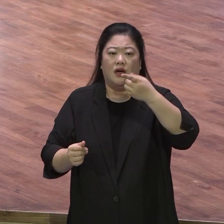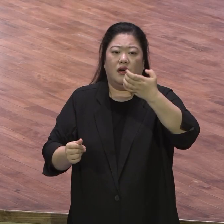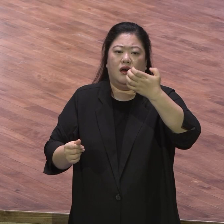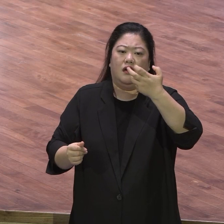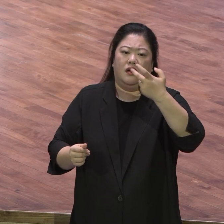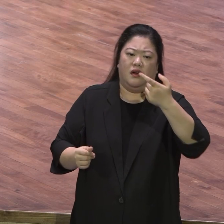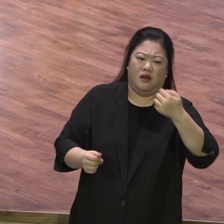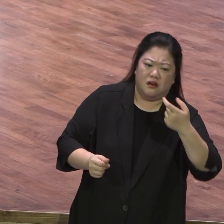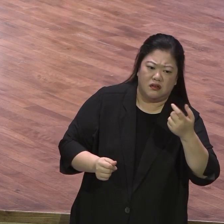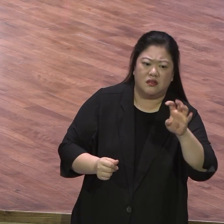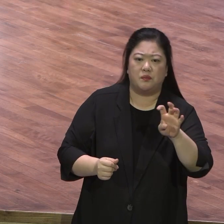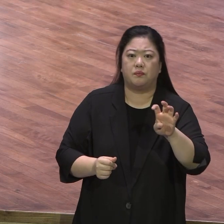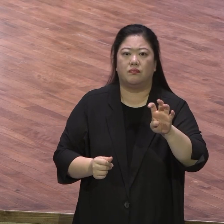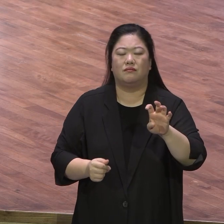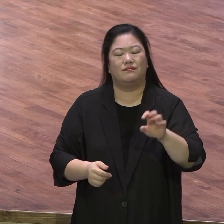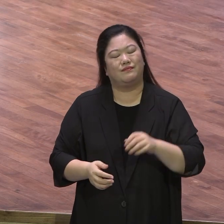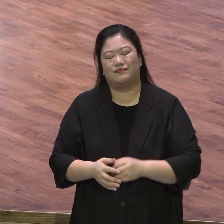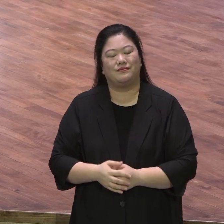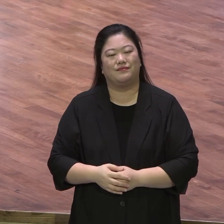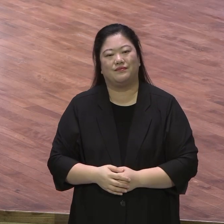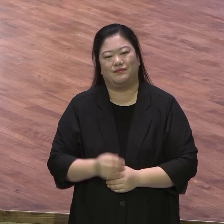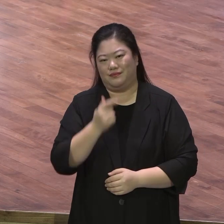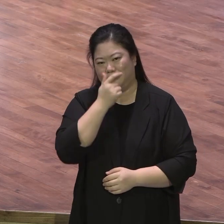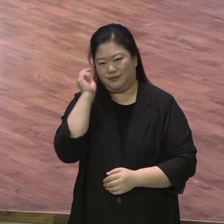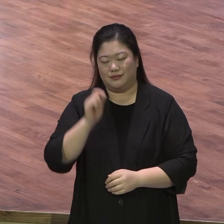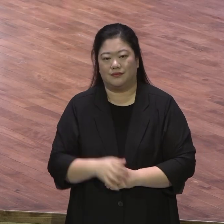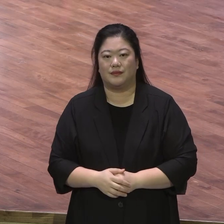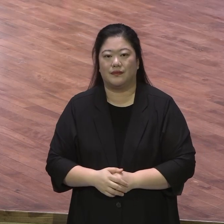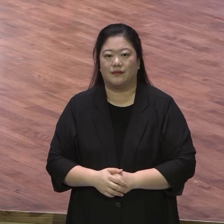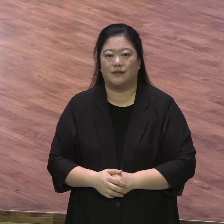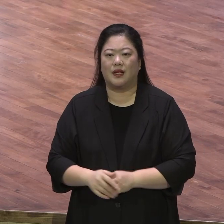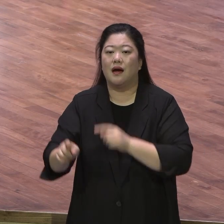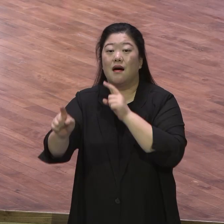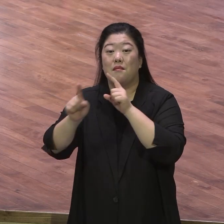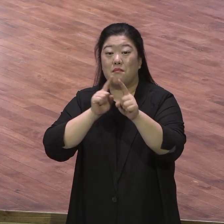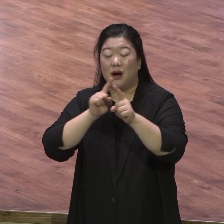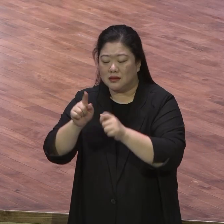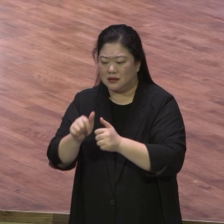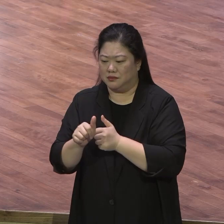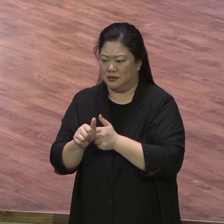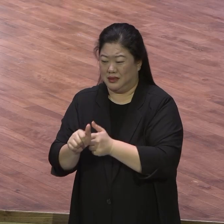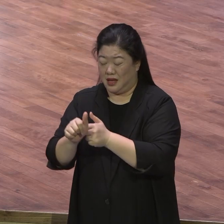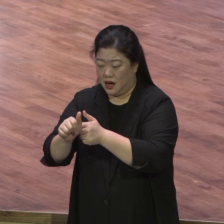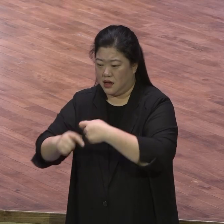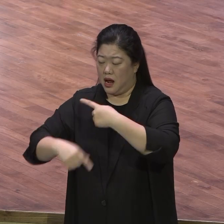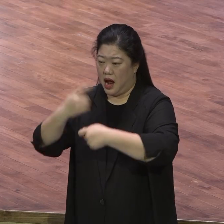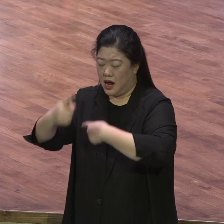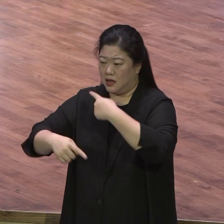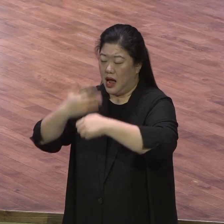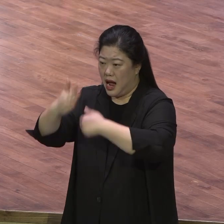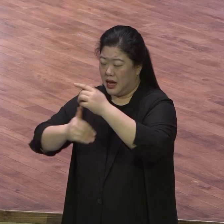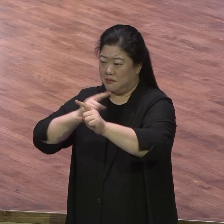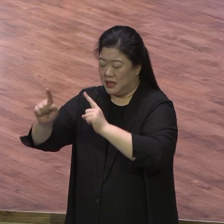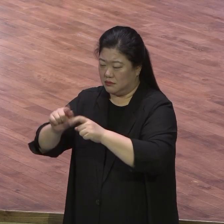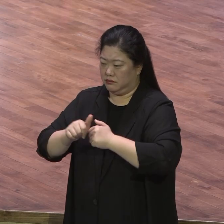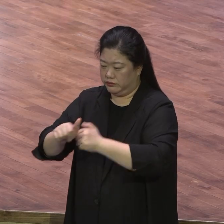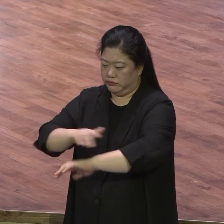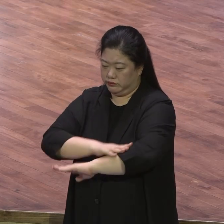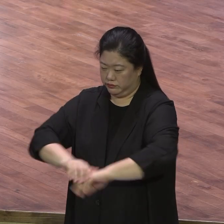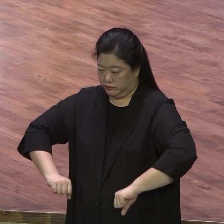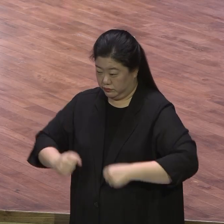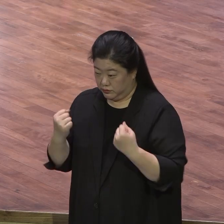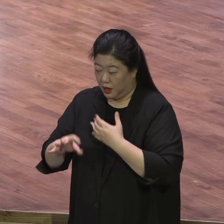사람 말씀에 순중하고 말씀 따라 살아가는 사람 말 함부로 하지 않습니다. 행동 함부로